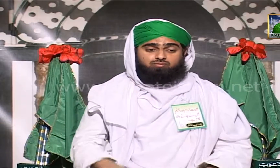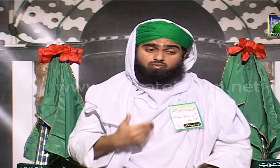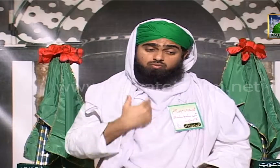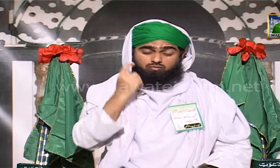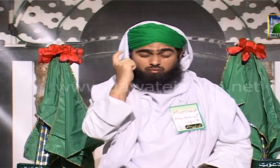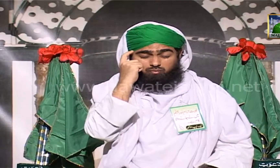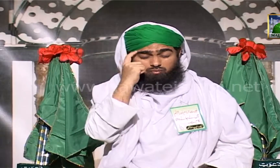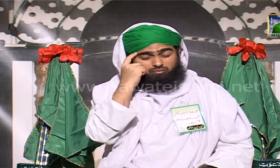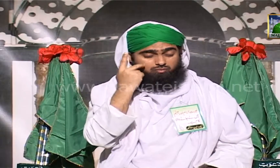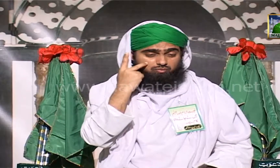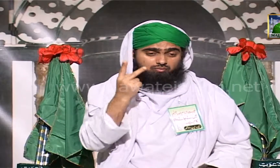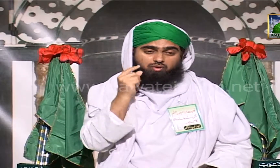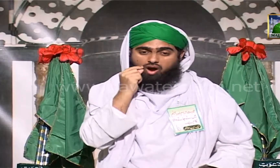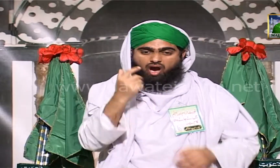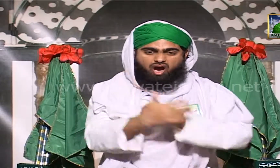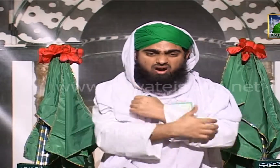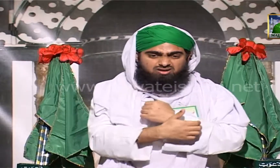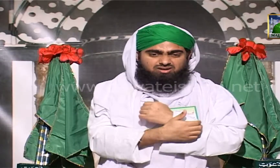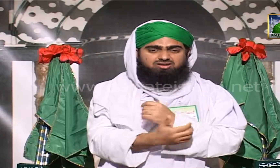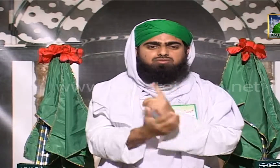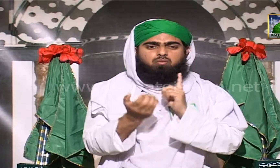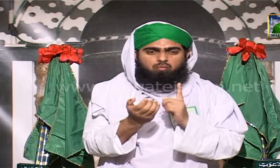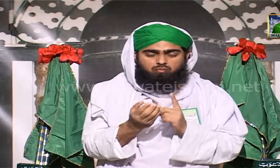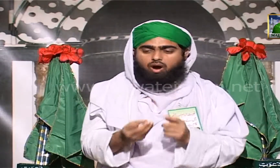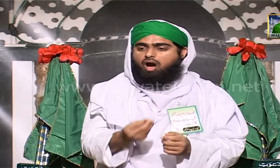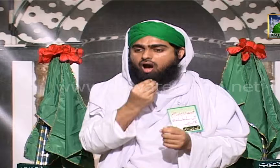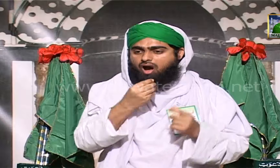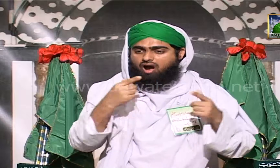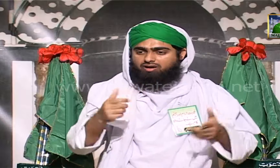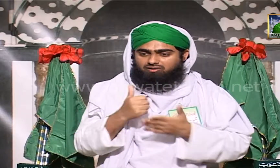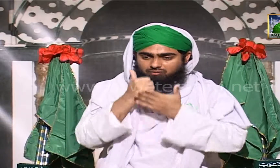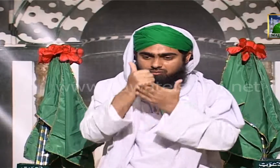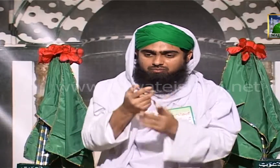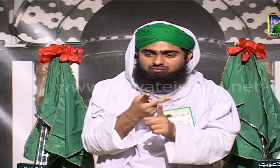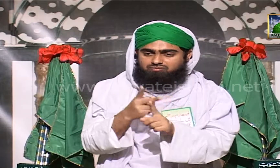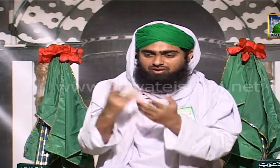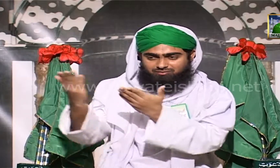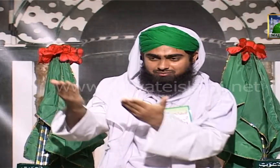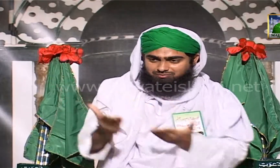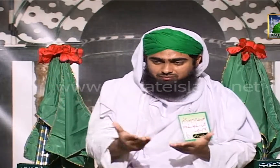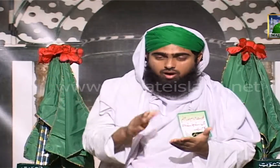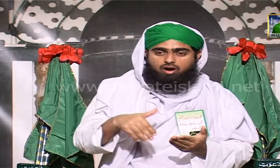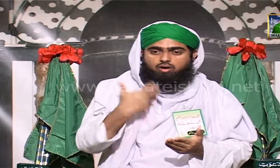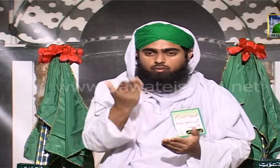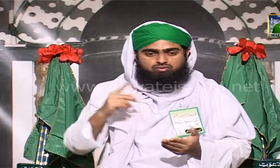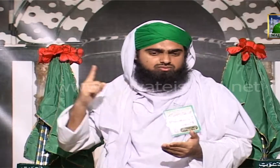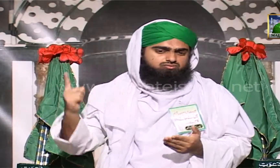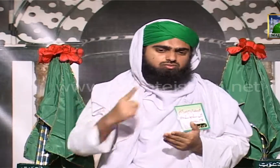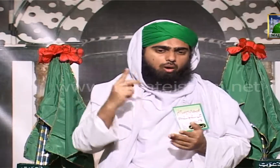کہ محتاجوں اور مہمانوں کو کھانا کھلانا اور سب کے ساتھ